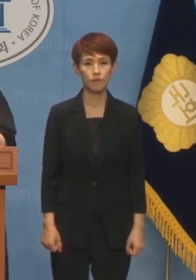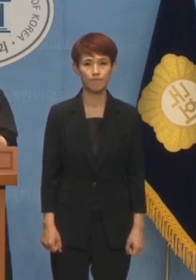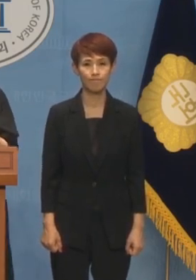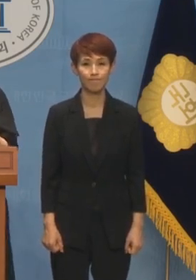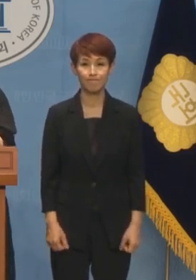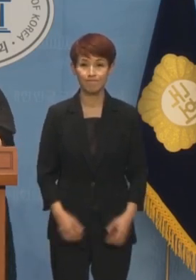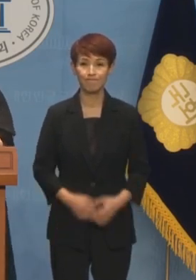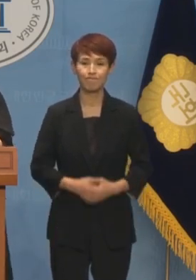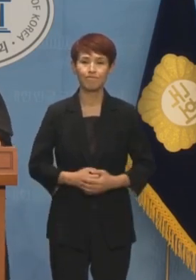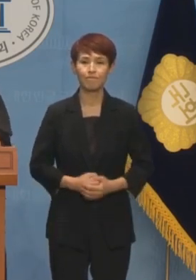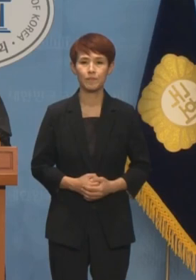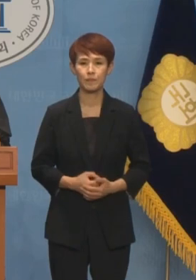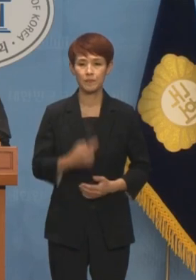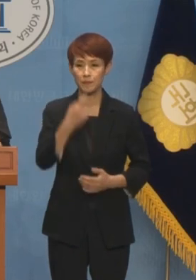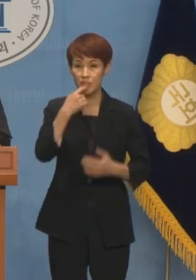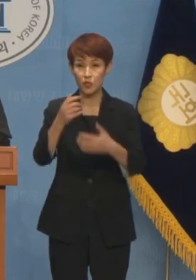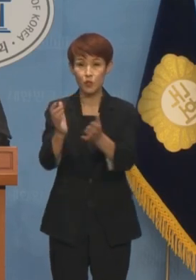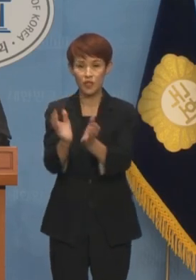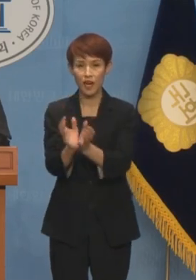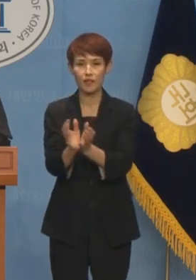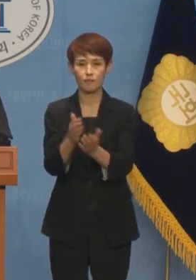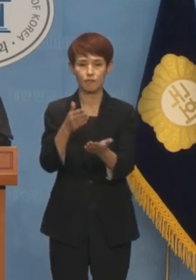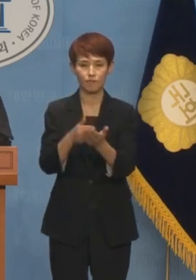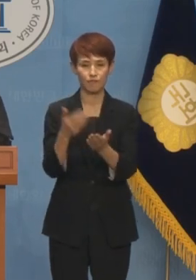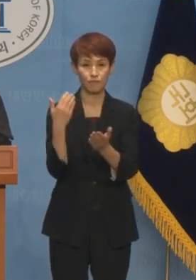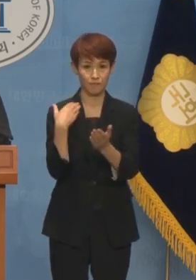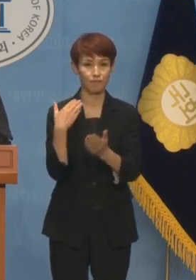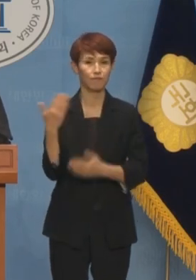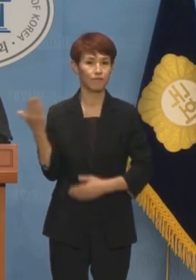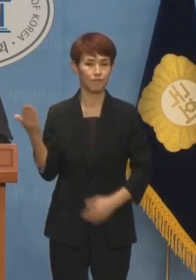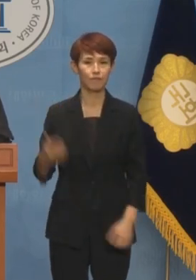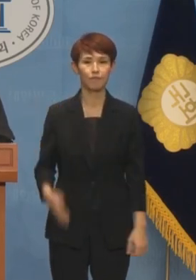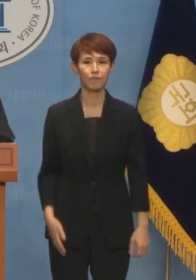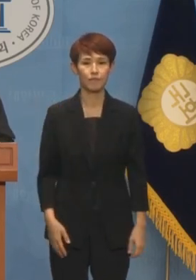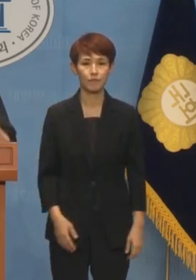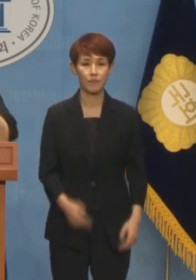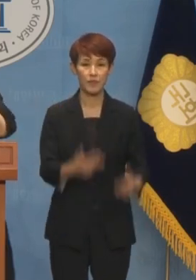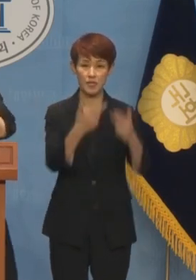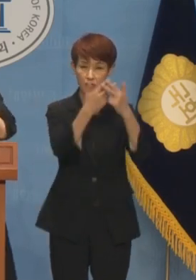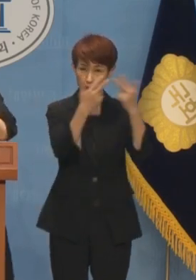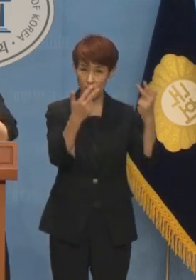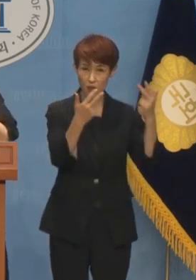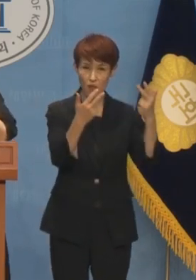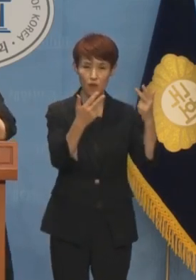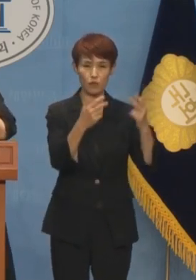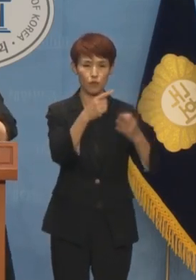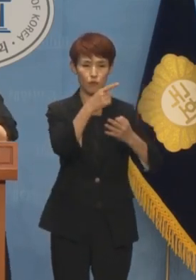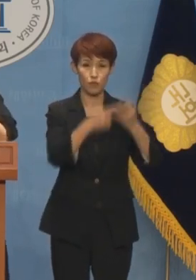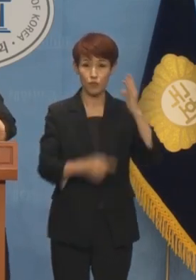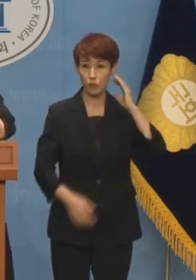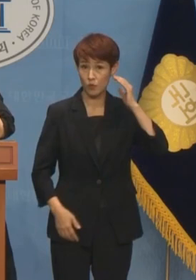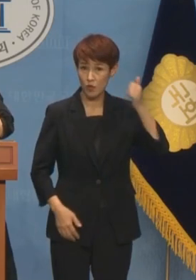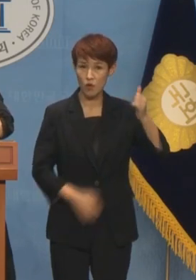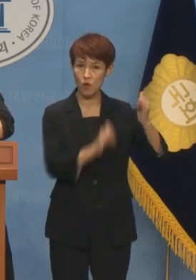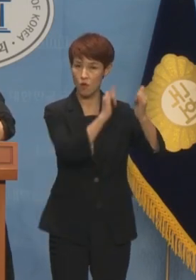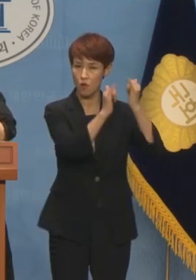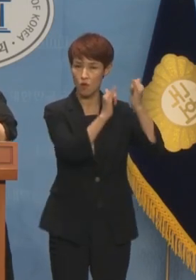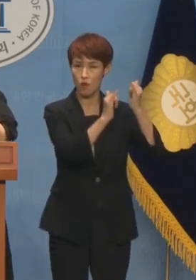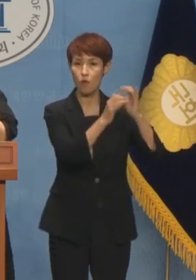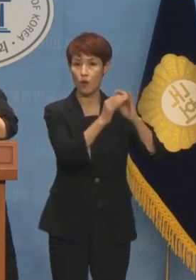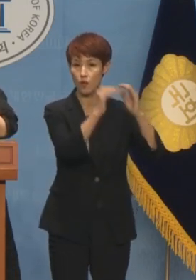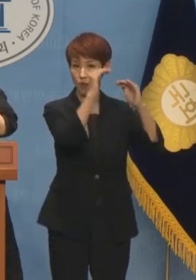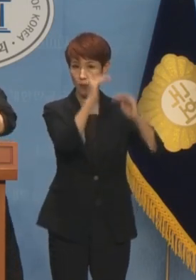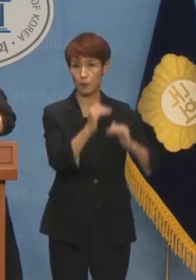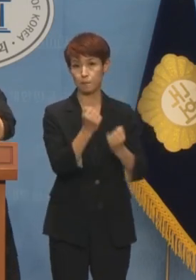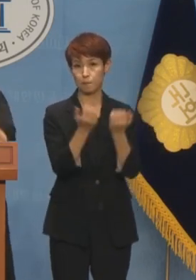네, 안녕하세요. 민주당 강선우 대변인입니다. 이재명 대표와 윤석열 대통령 통화 관련 브리핑 하도록